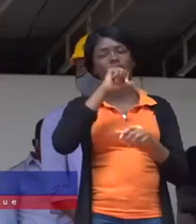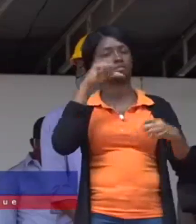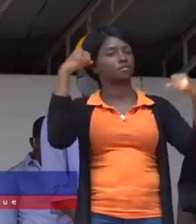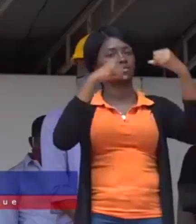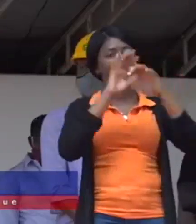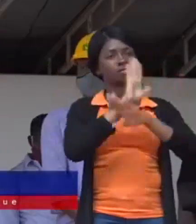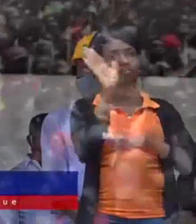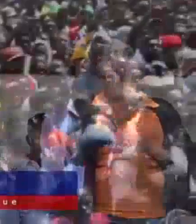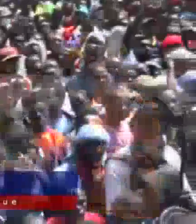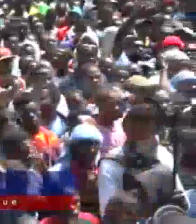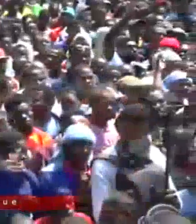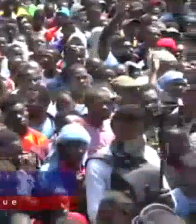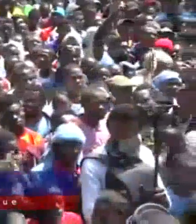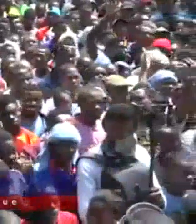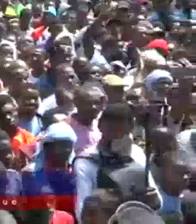personne